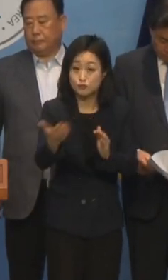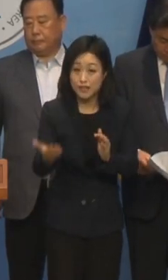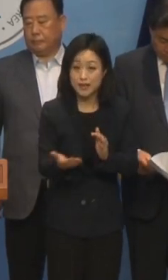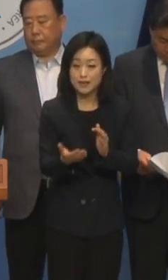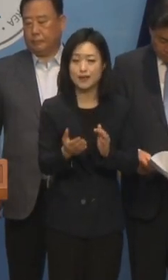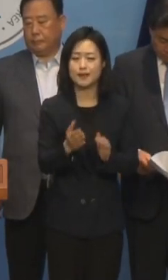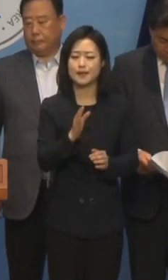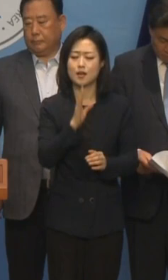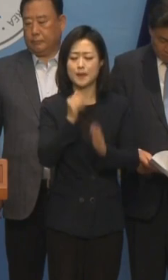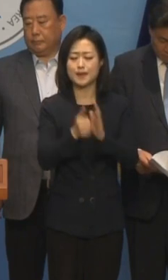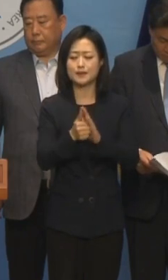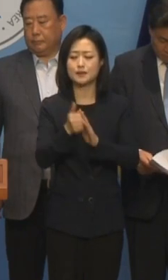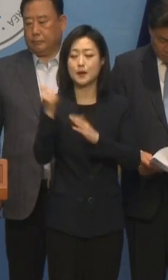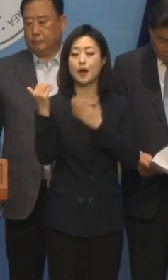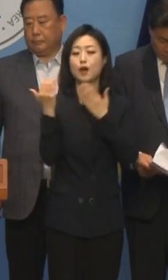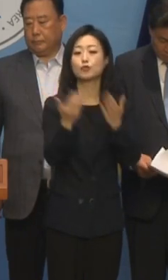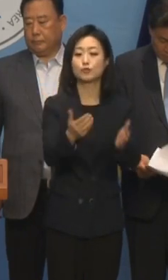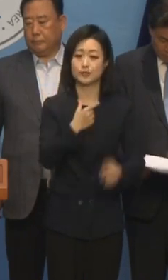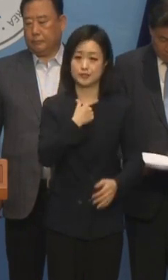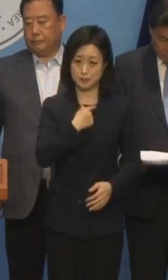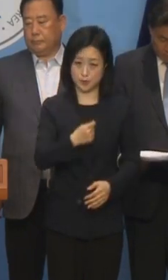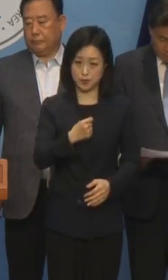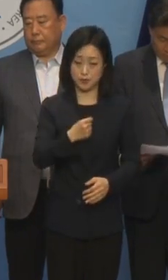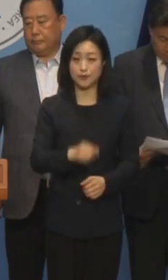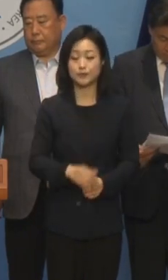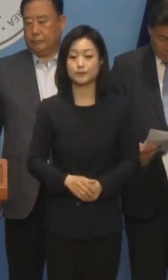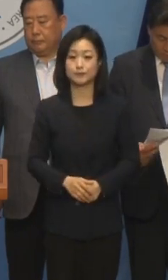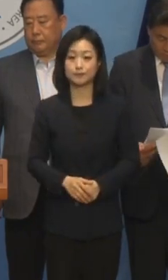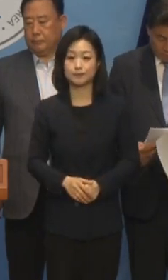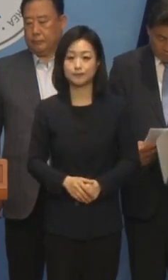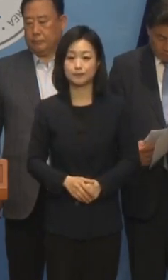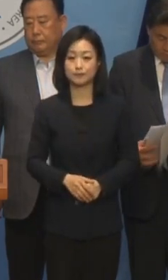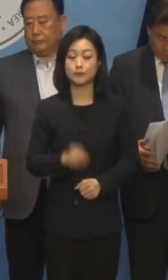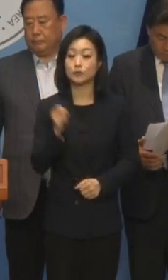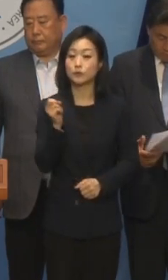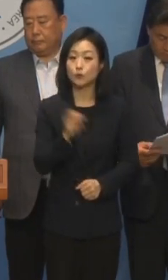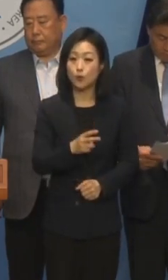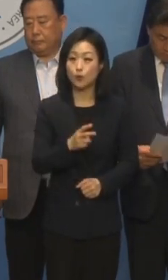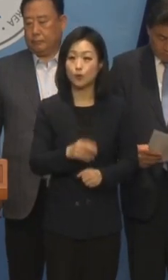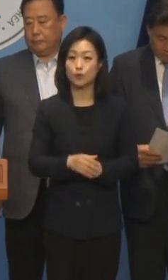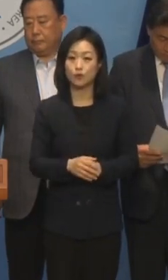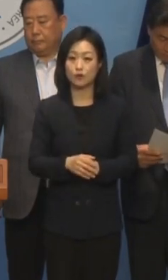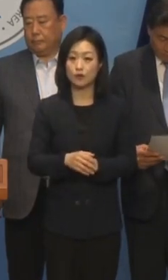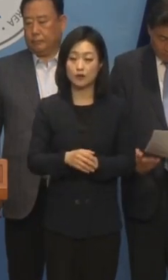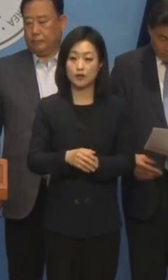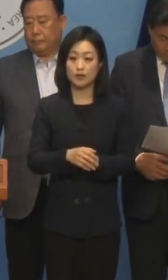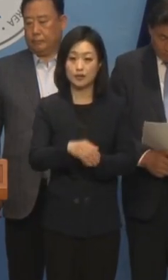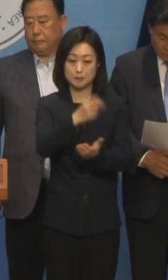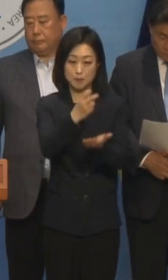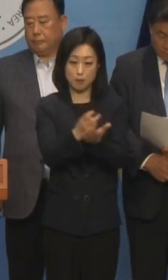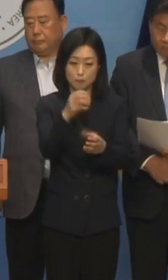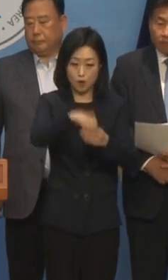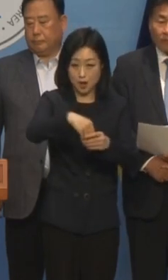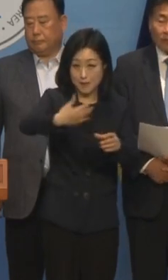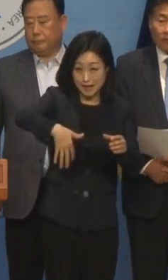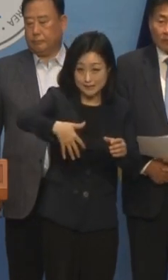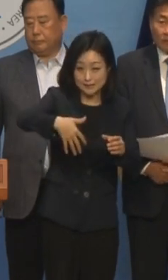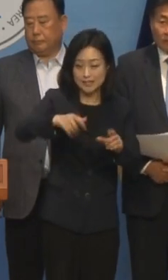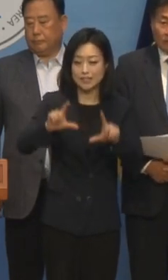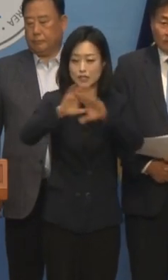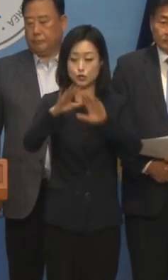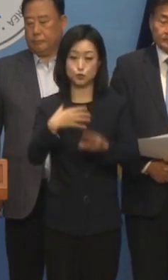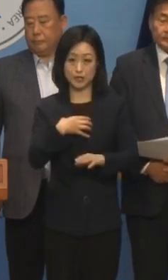줄기 희망이 될 수 있기를 기대합니다. 아울러 동법에 미처 포함되지 않은